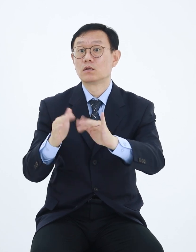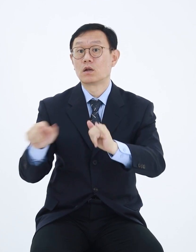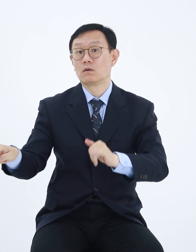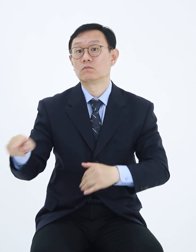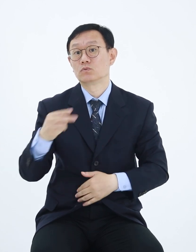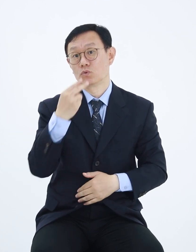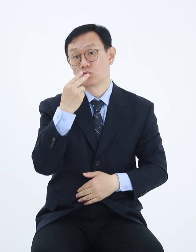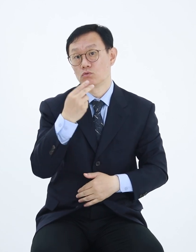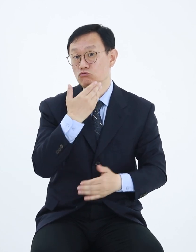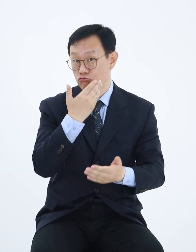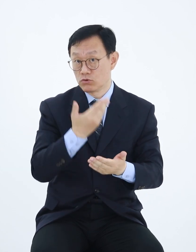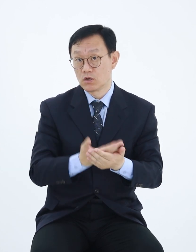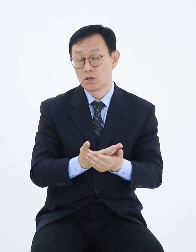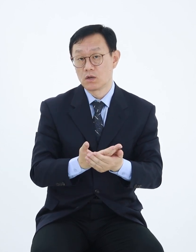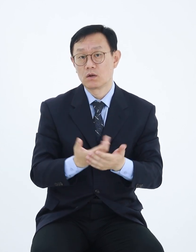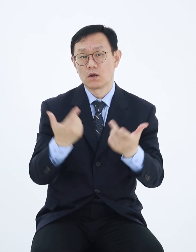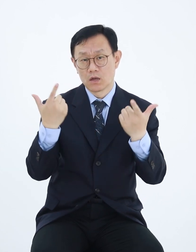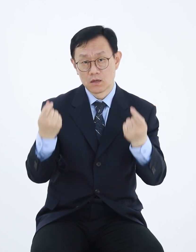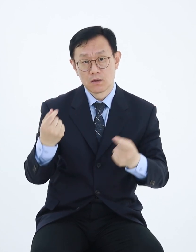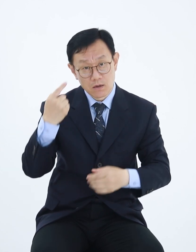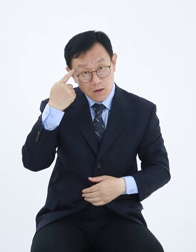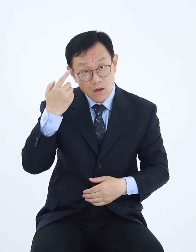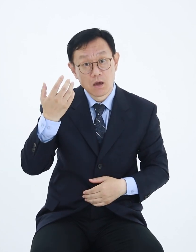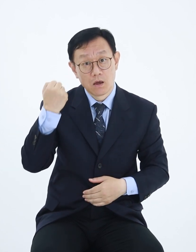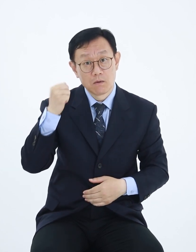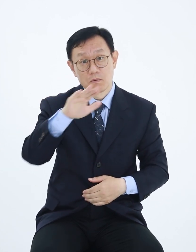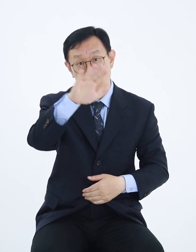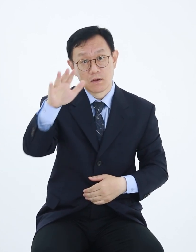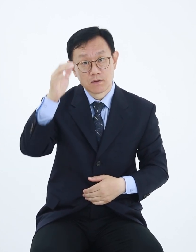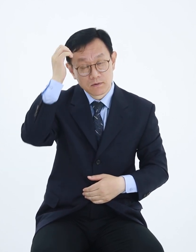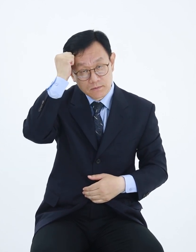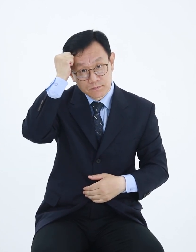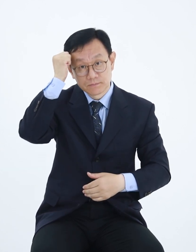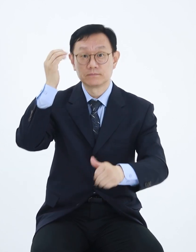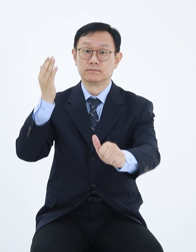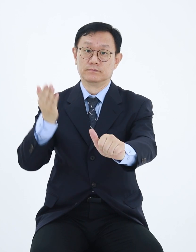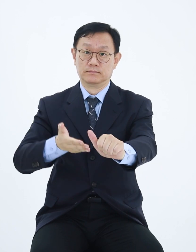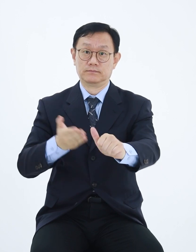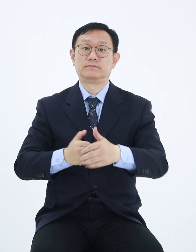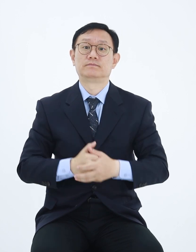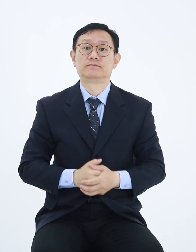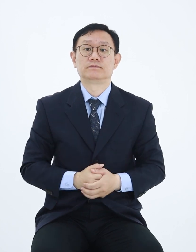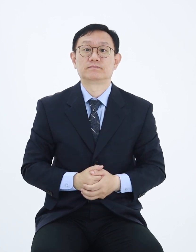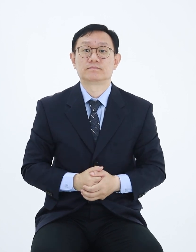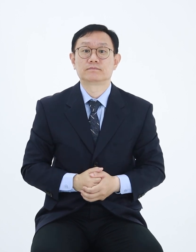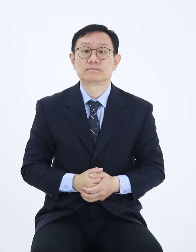생명도 소중하다는 당연한 명제를 우리 모두가 잊지 않기를 바랍니다.